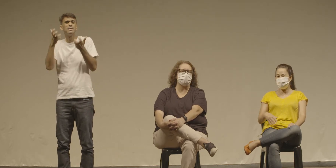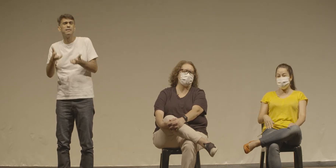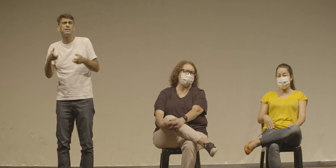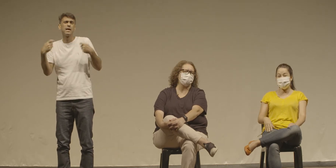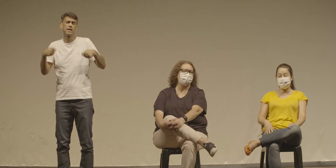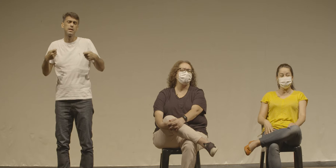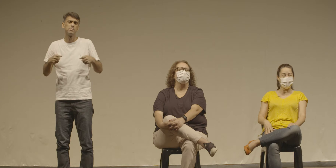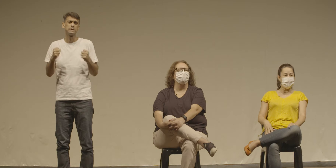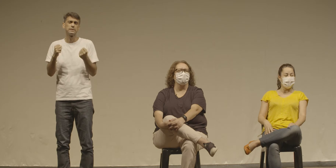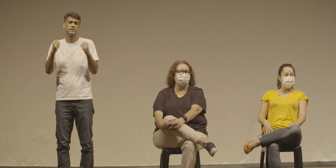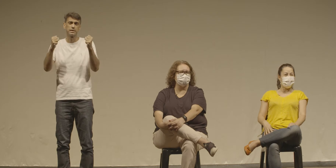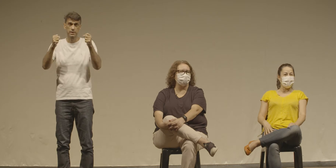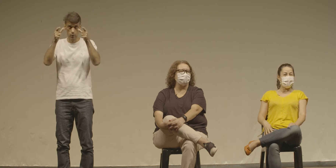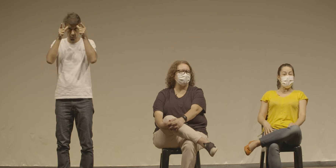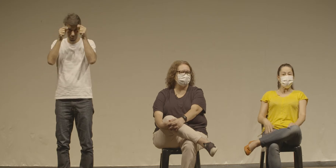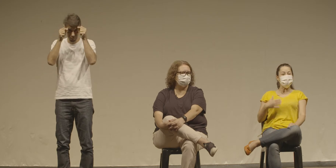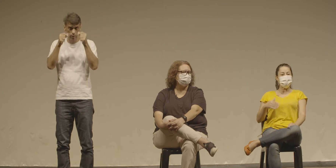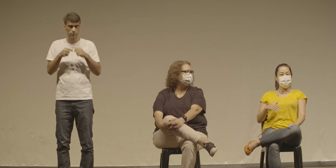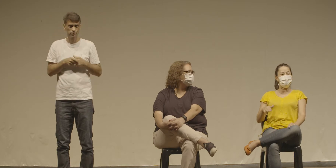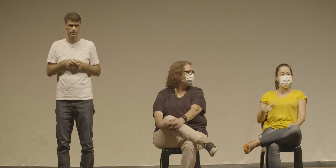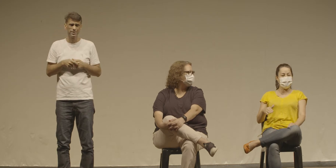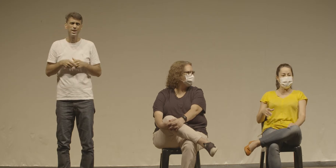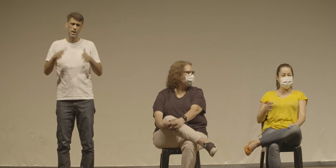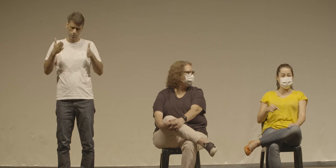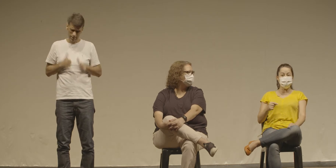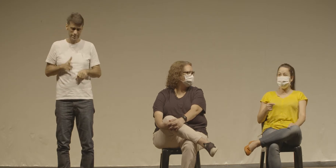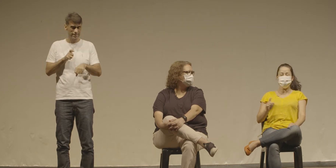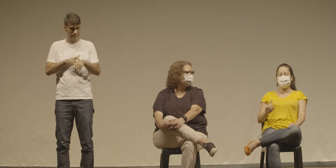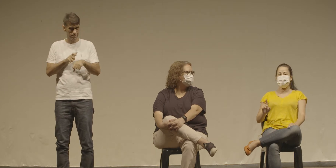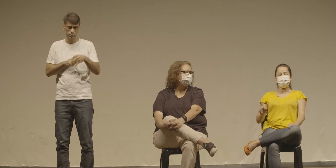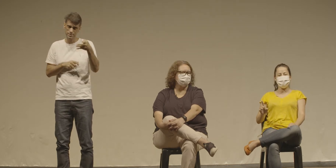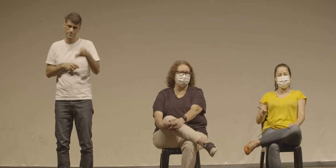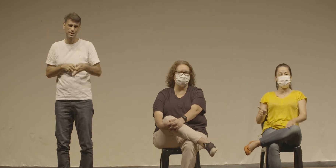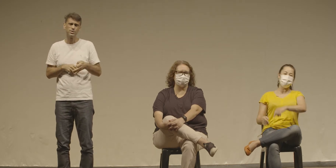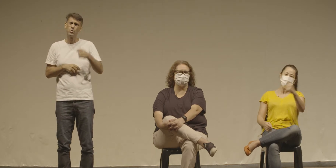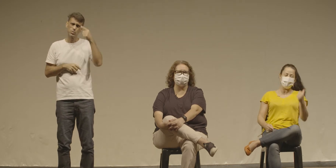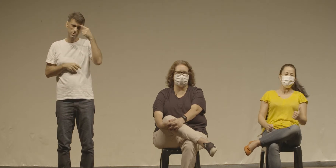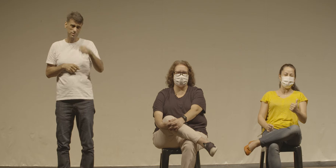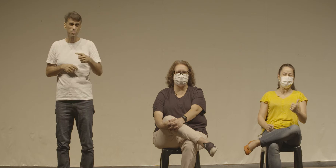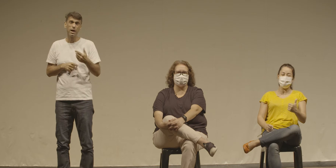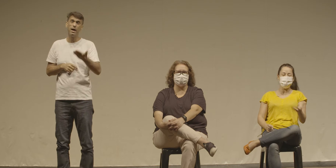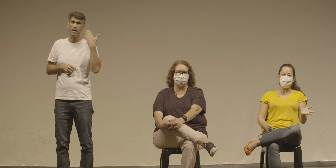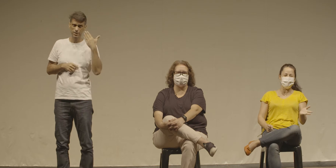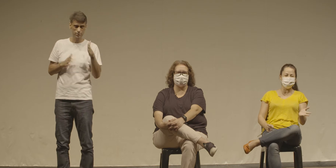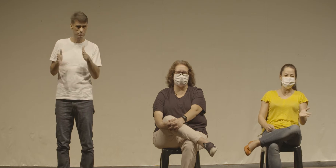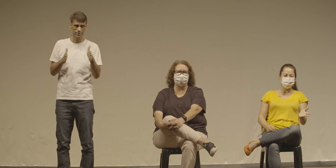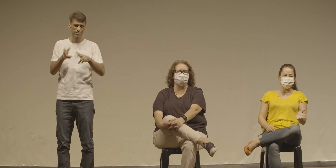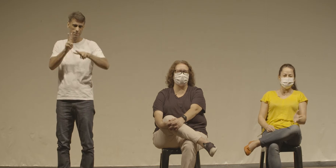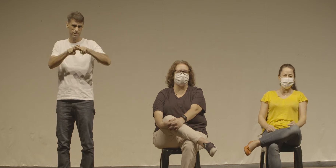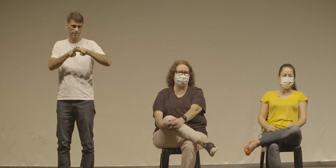precisa desestressar. Eu nasci na época certa, que eu não sei o que aconteceria se eu tivesse nascido nessa, eu estava